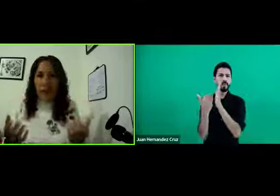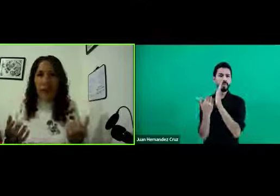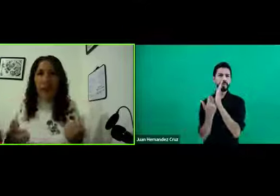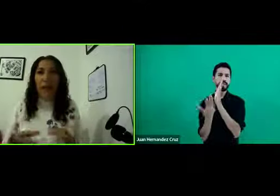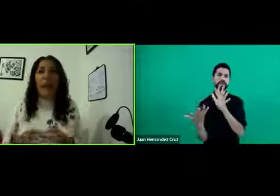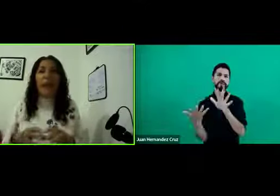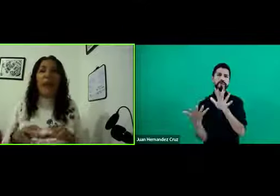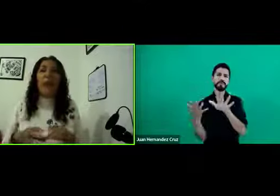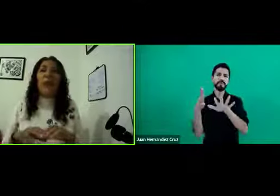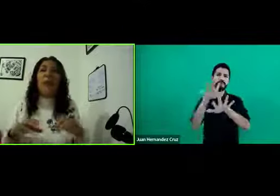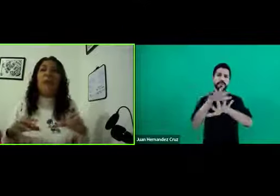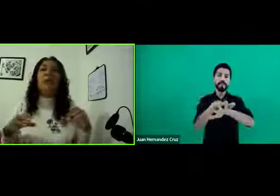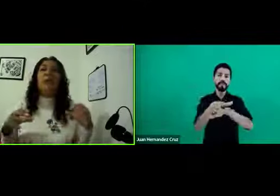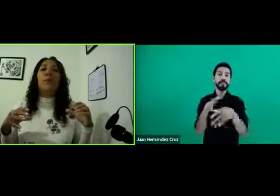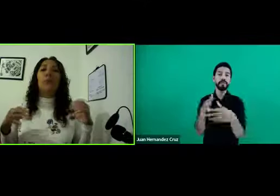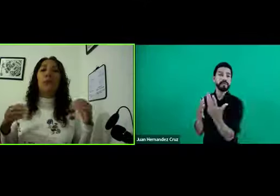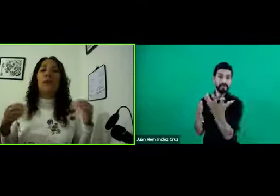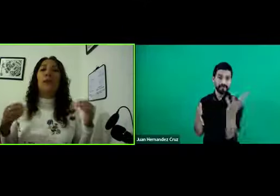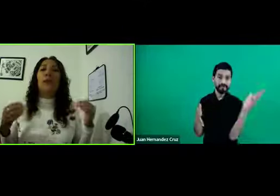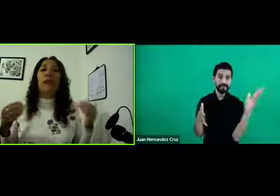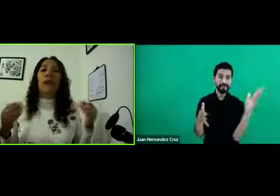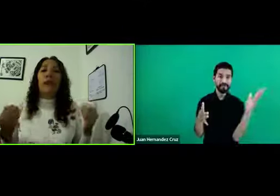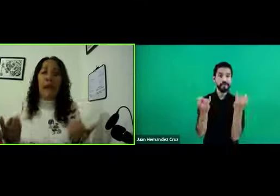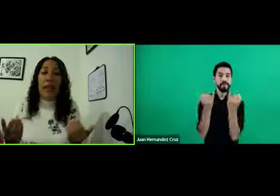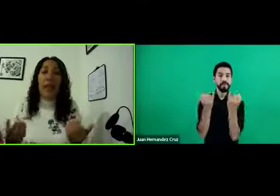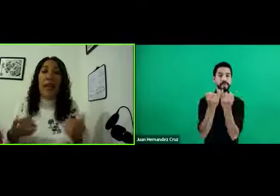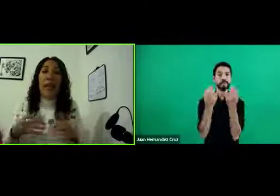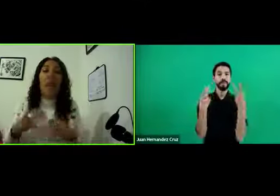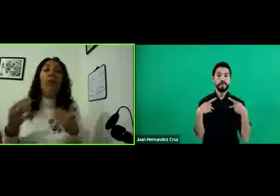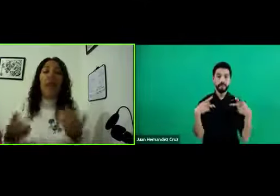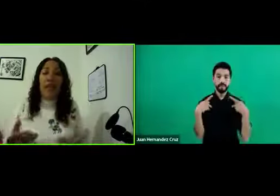los demás? Hasta con las mismas personas